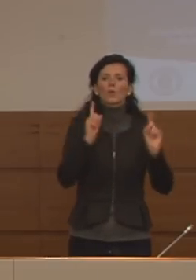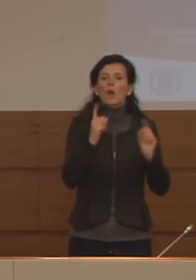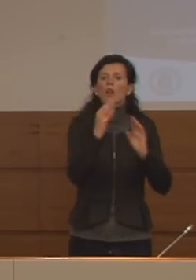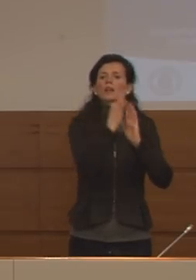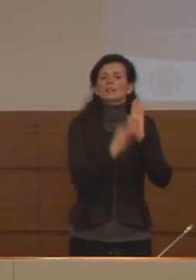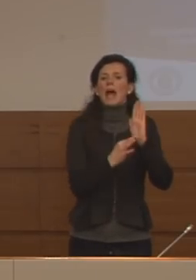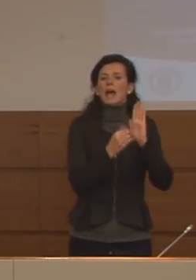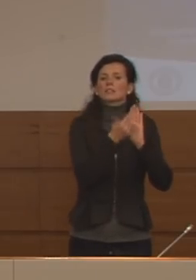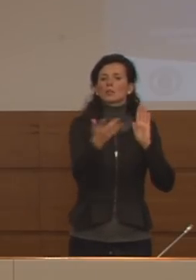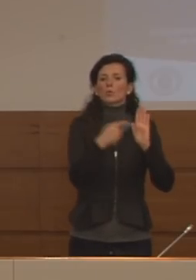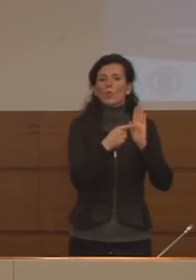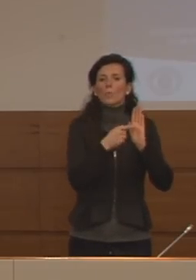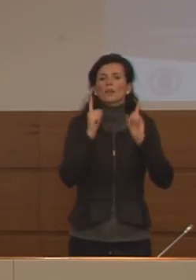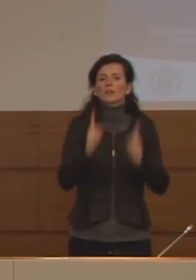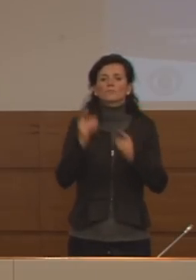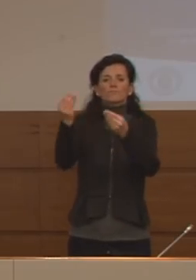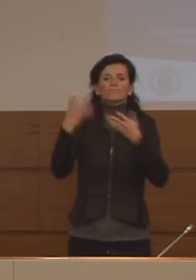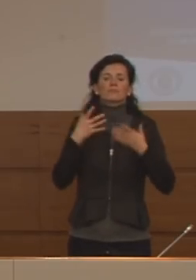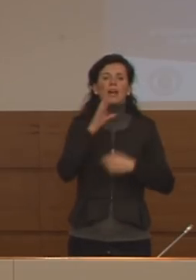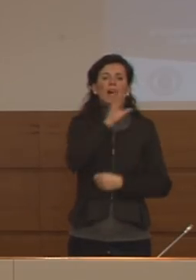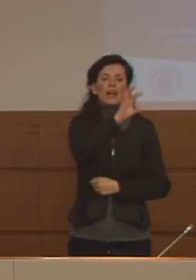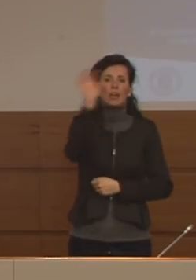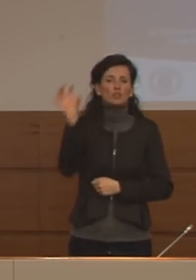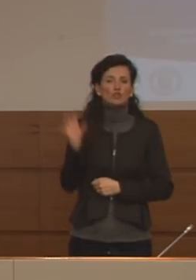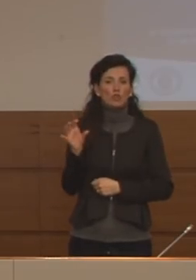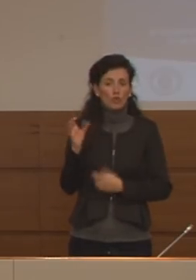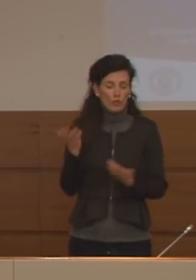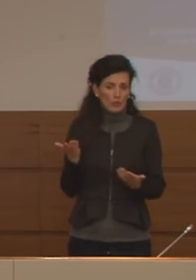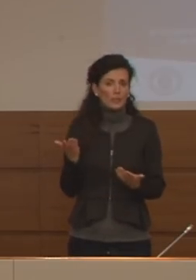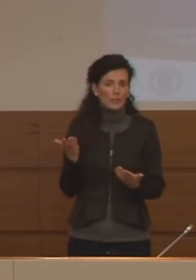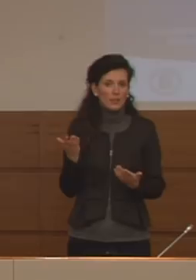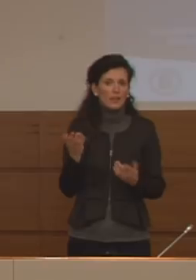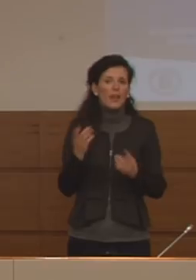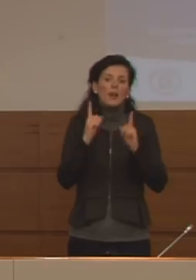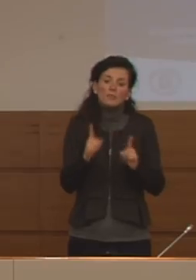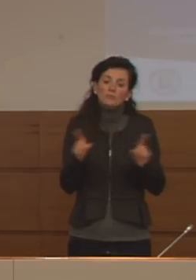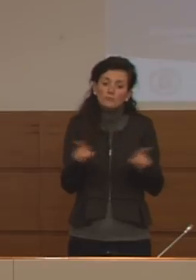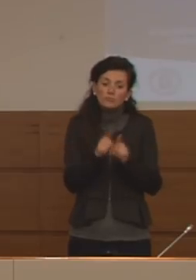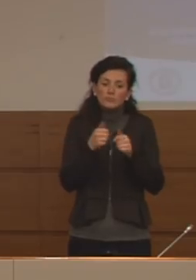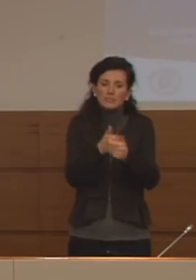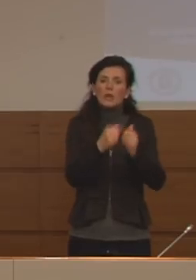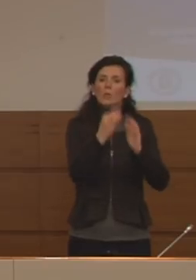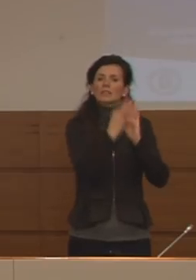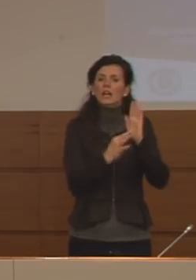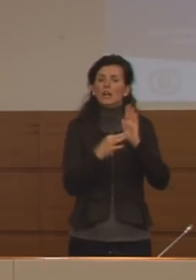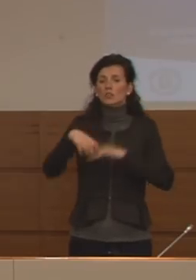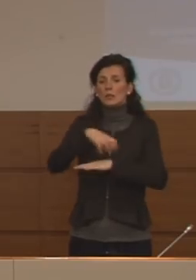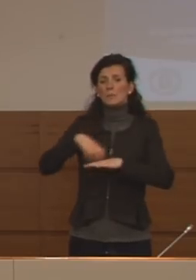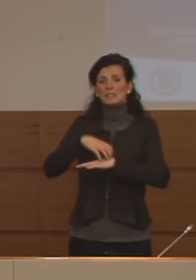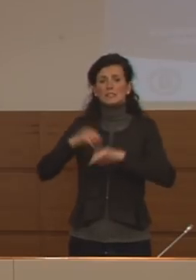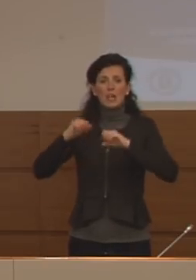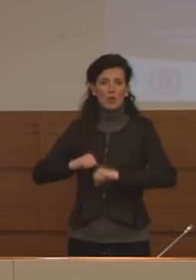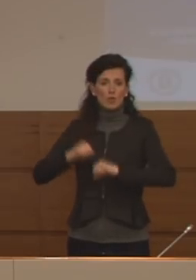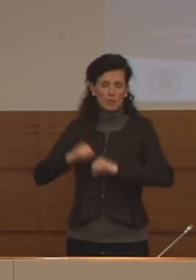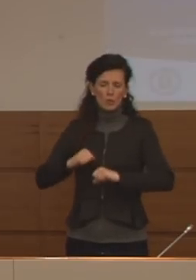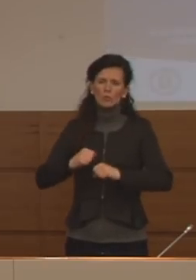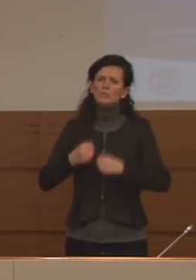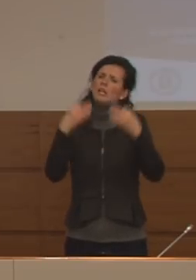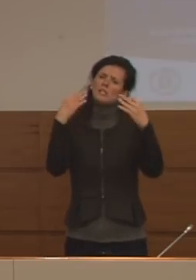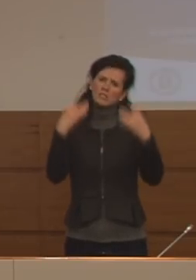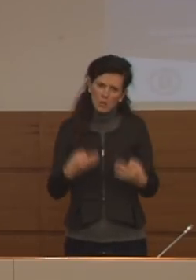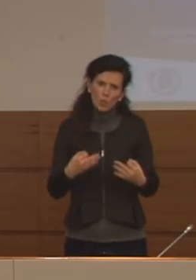quelle che sono poi le anche indicazioni del ministero salute sicuramente avremo poi